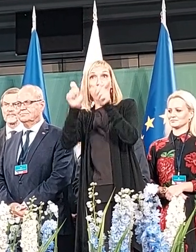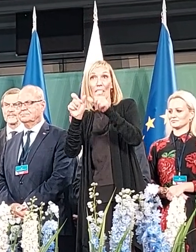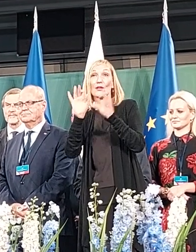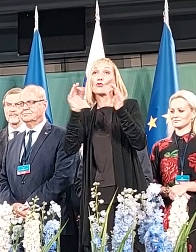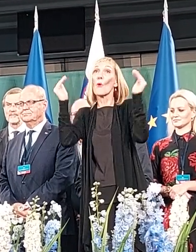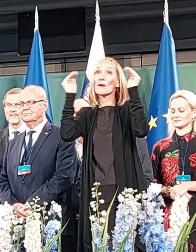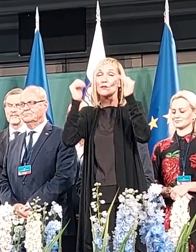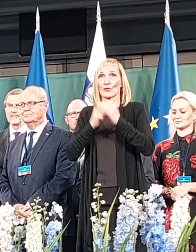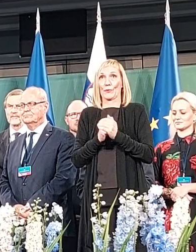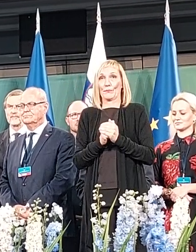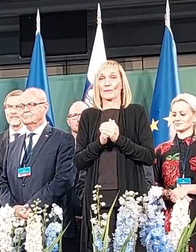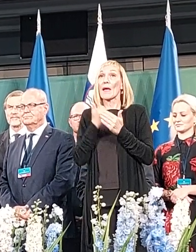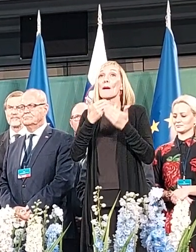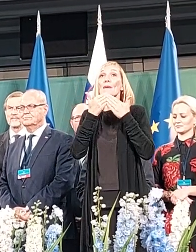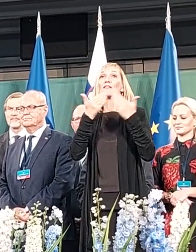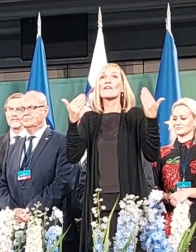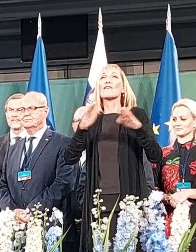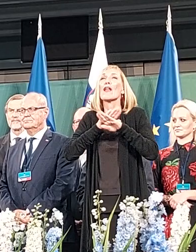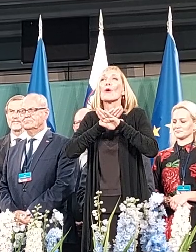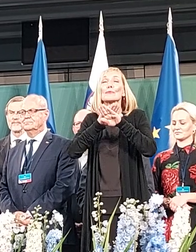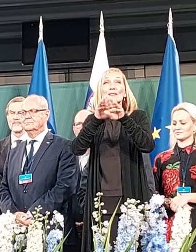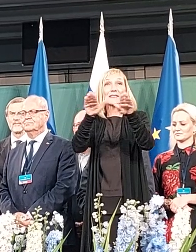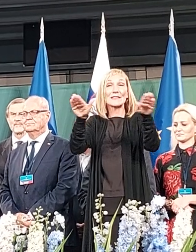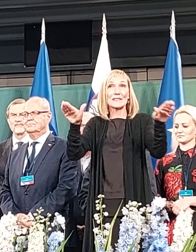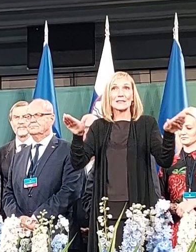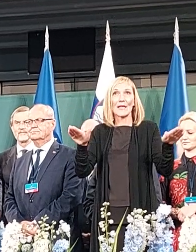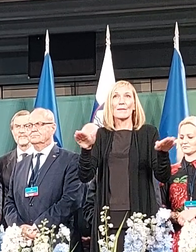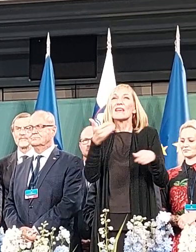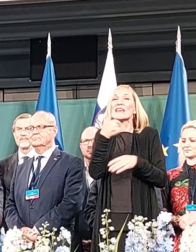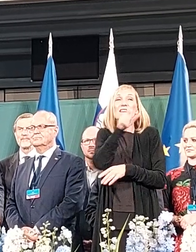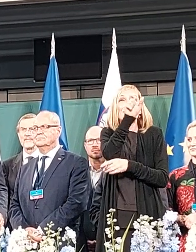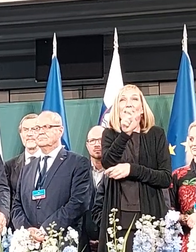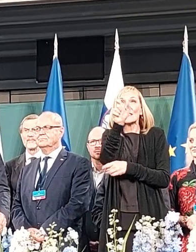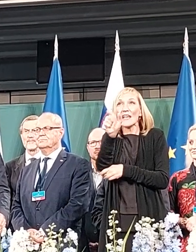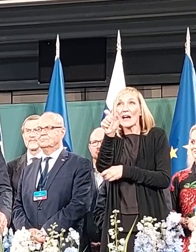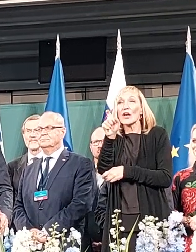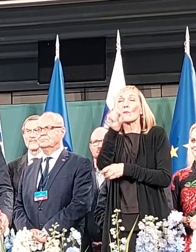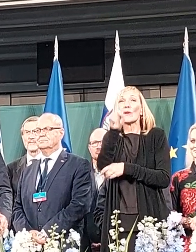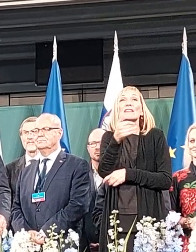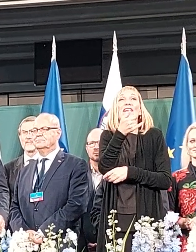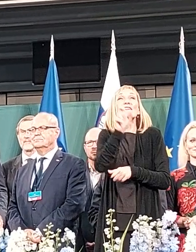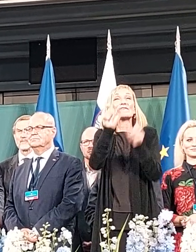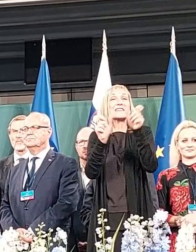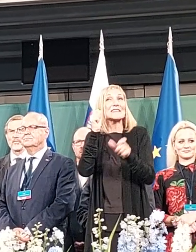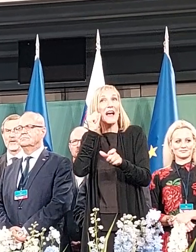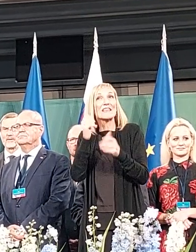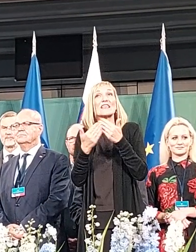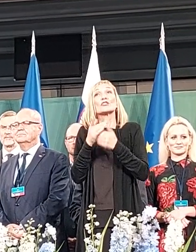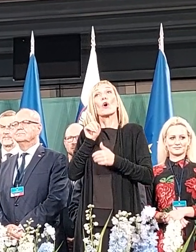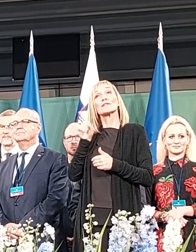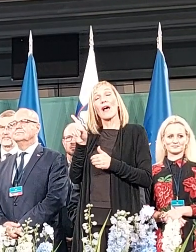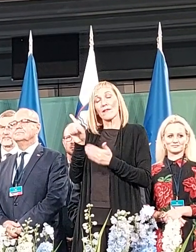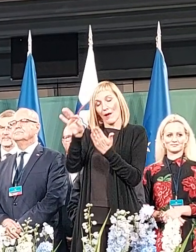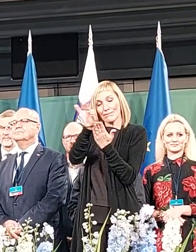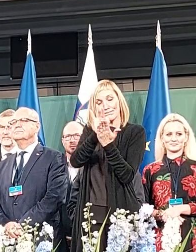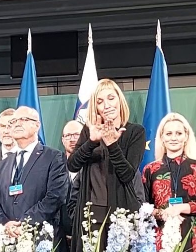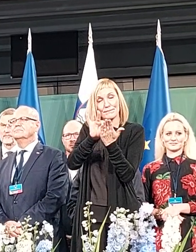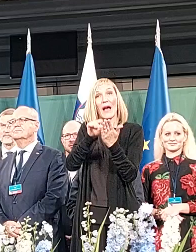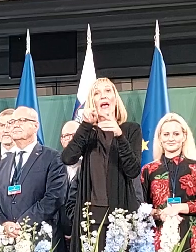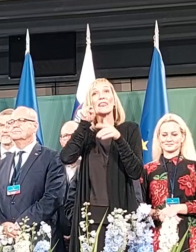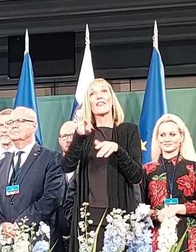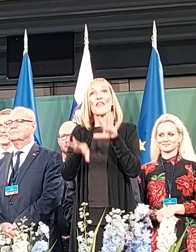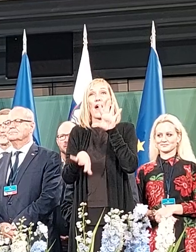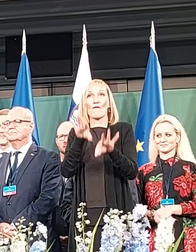se zahvalil prav vsem in čisto vsakemu in vsaki, ki so zame oddali glas na